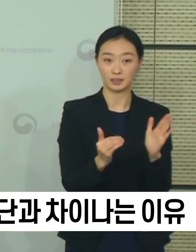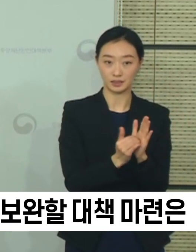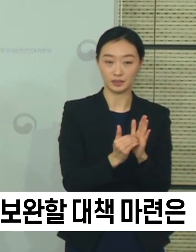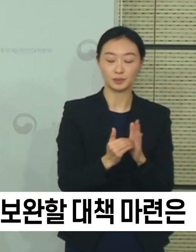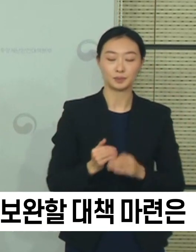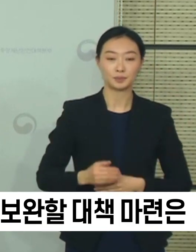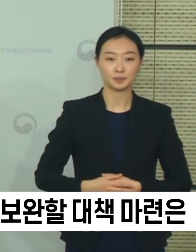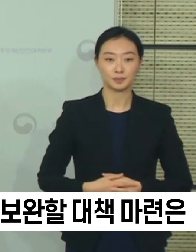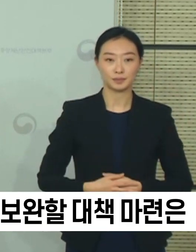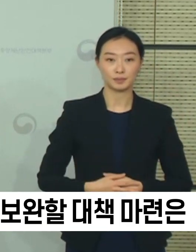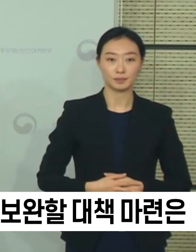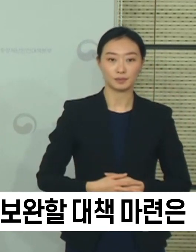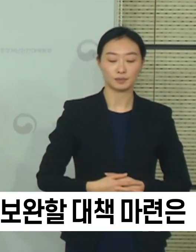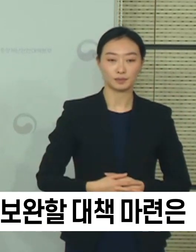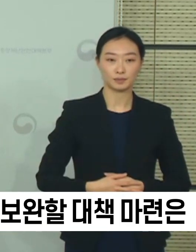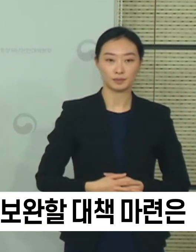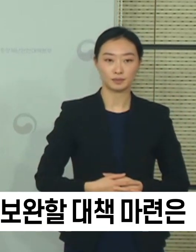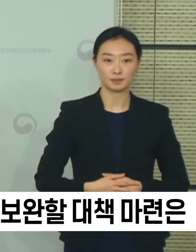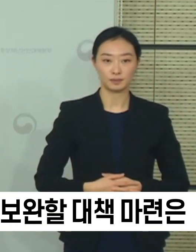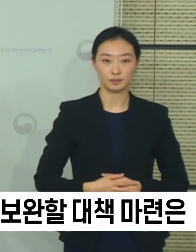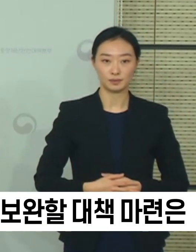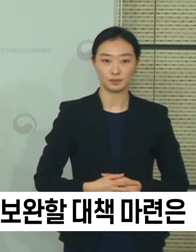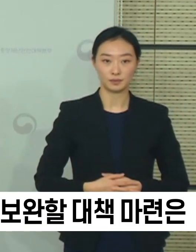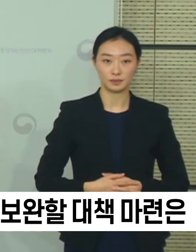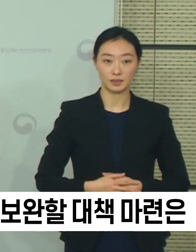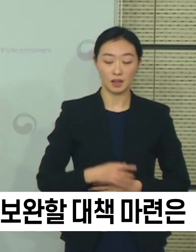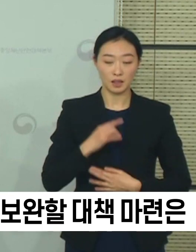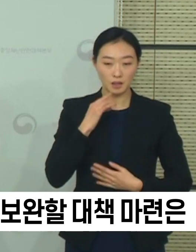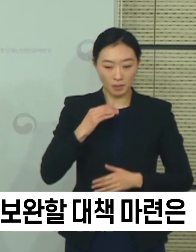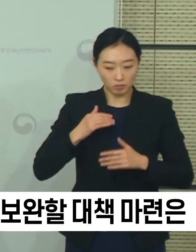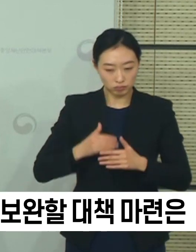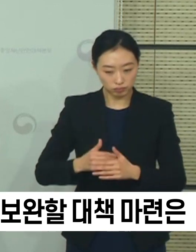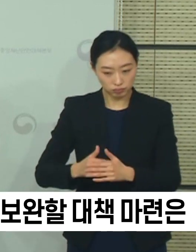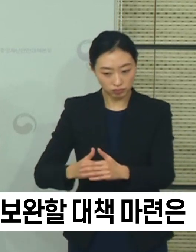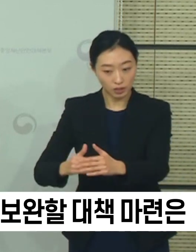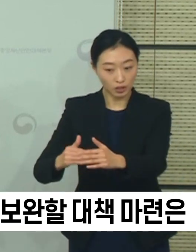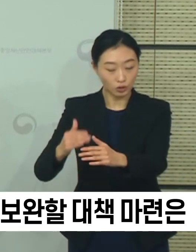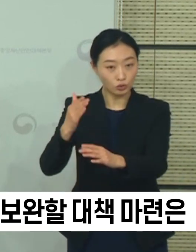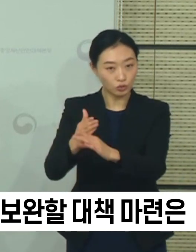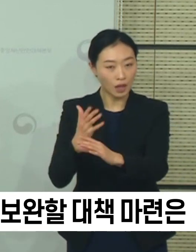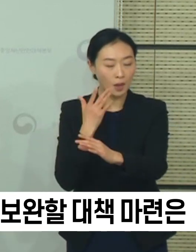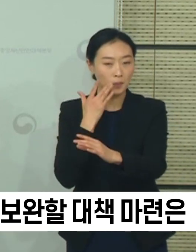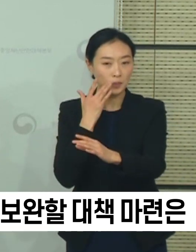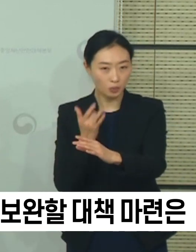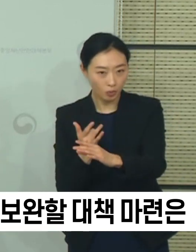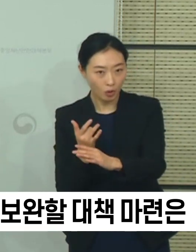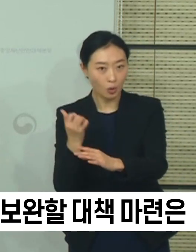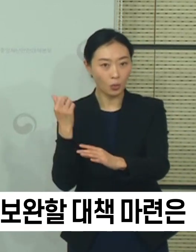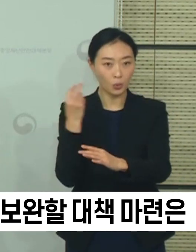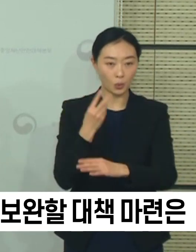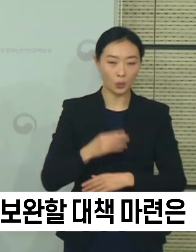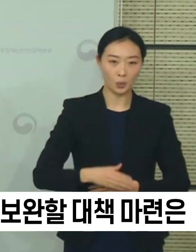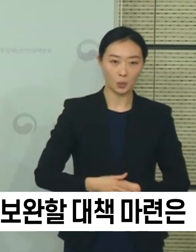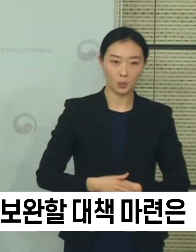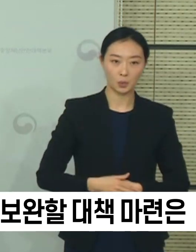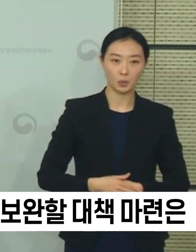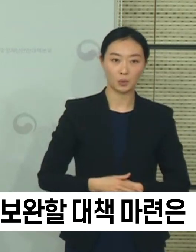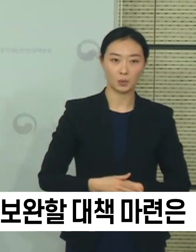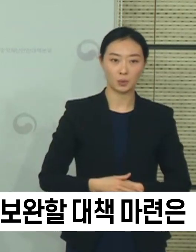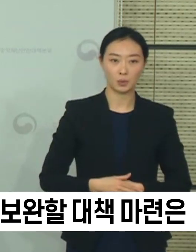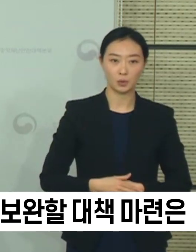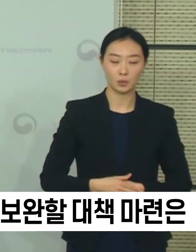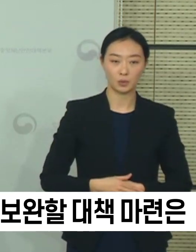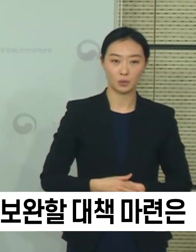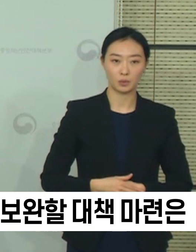드리고요. 다만 이 실행 과정에서 혹시 누락되거나 고의로